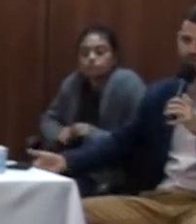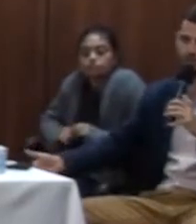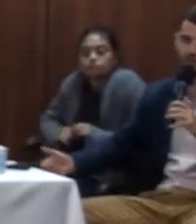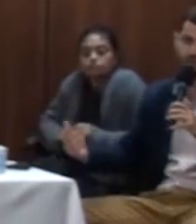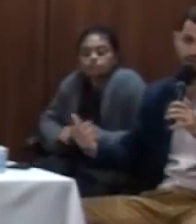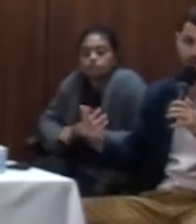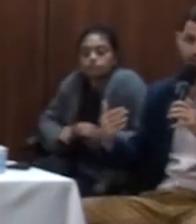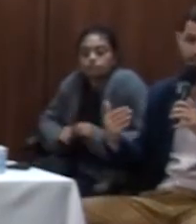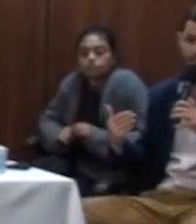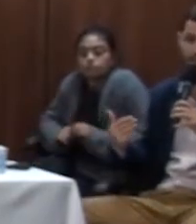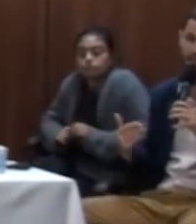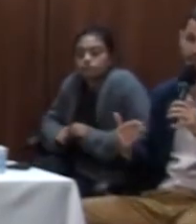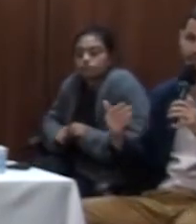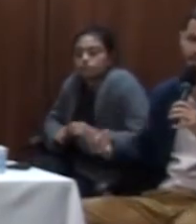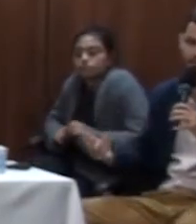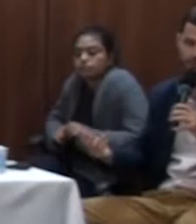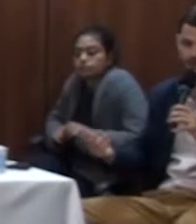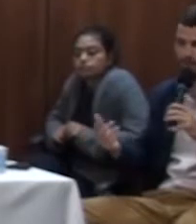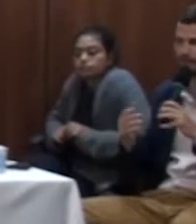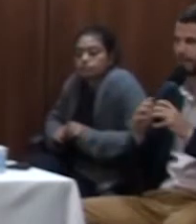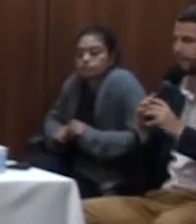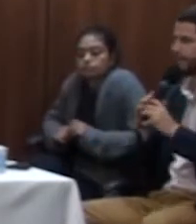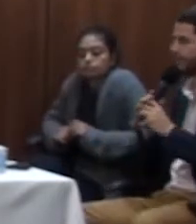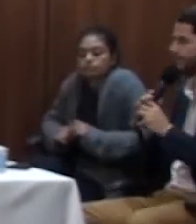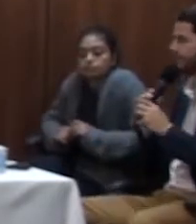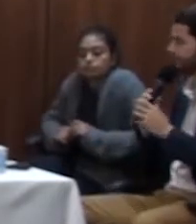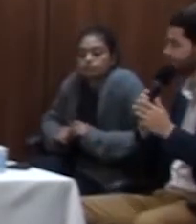processo transexualizador, a gente está falando de uma responsabilidade do Estado, tá?